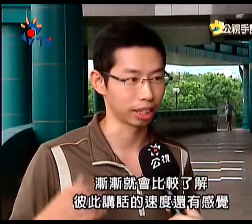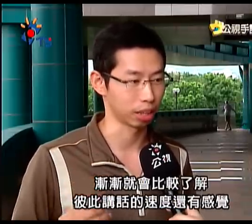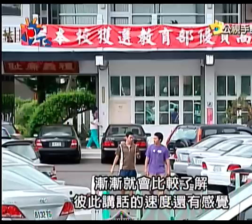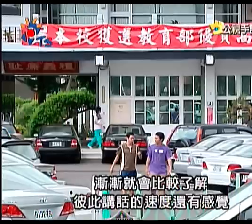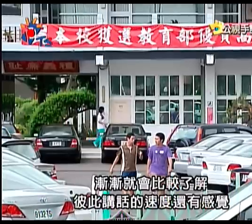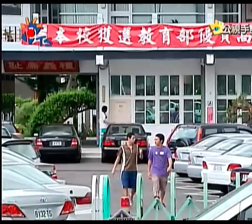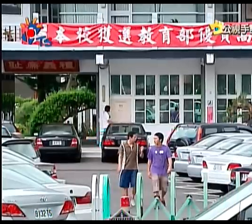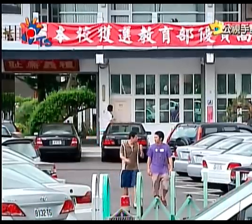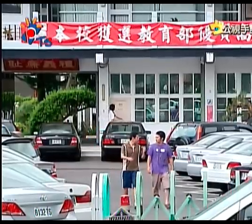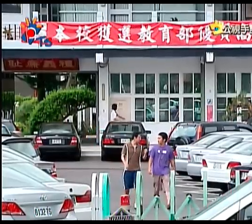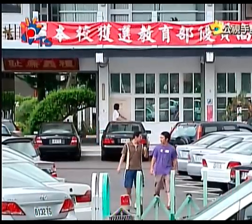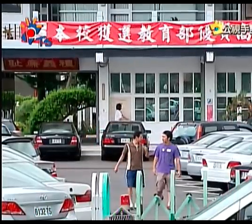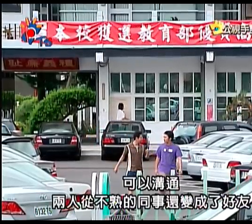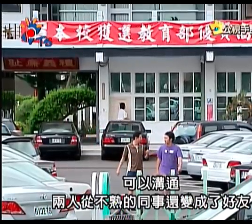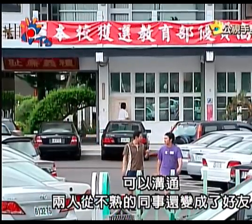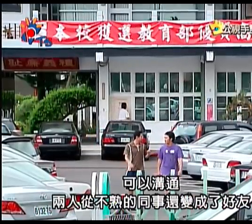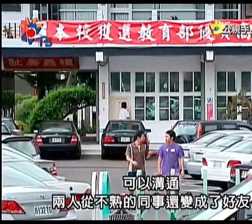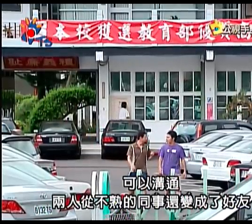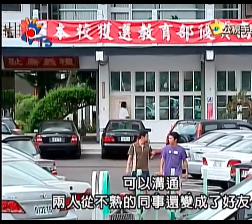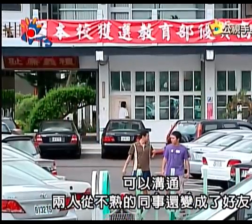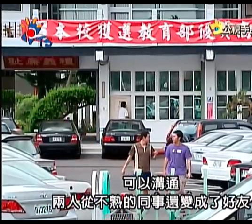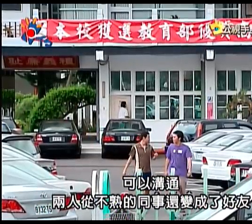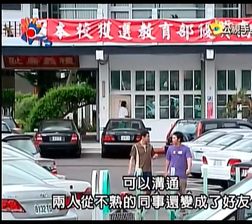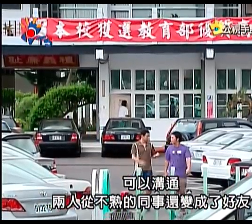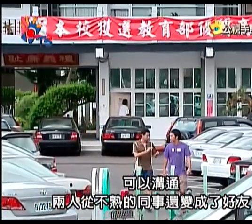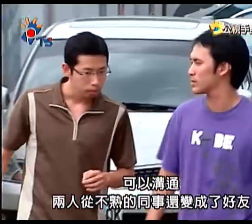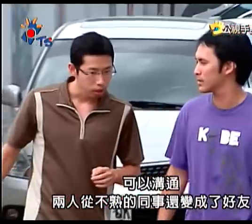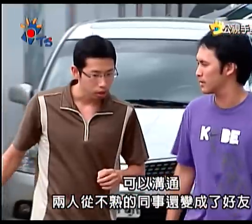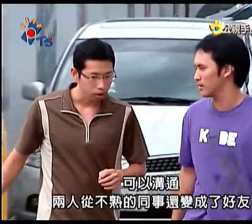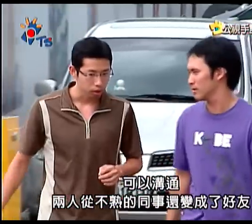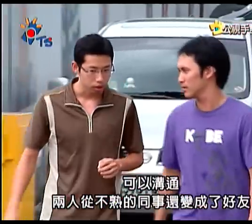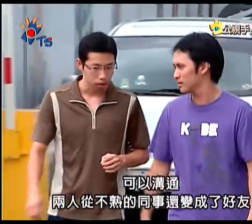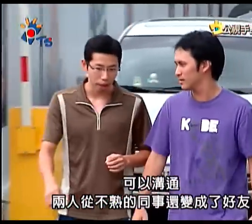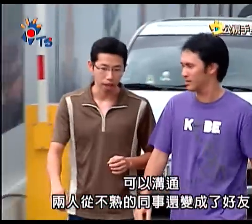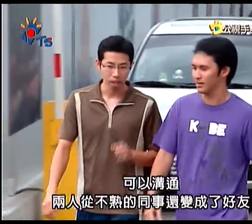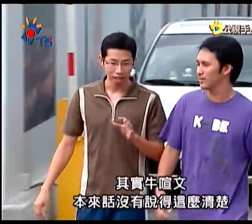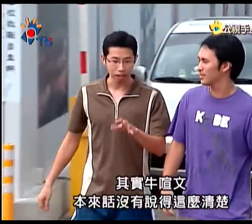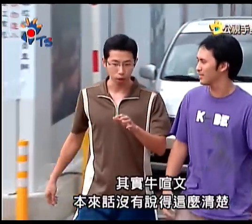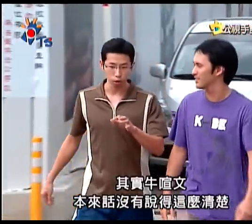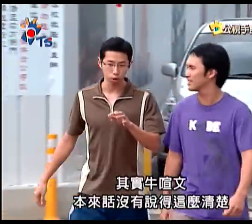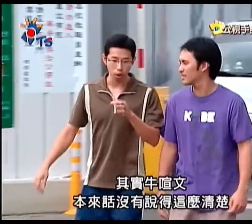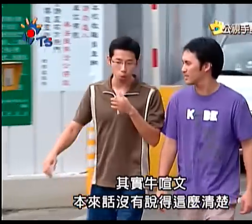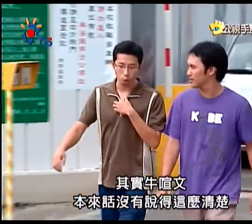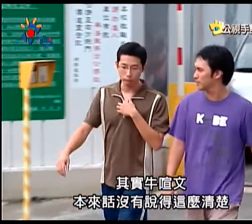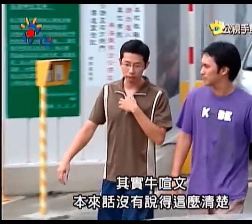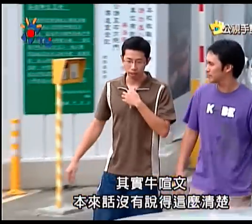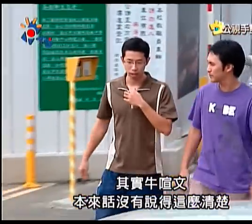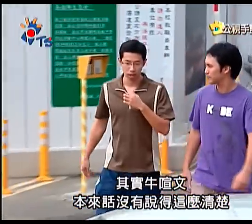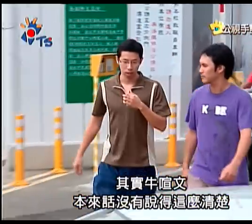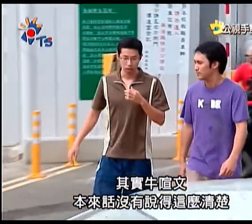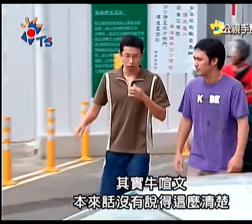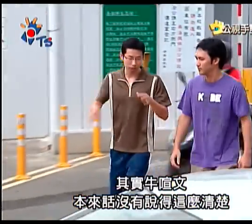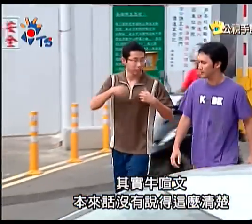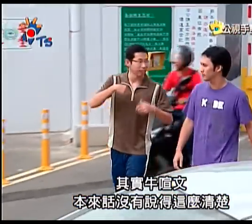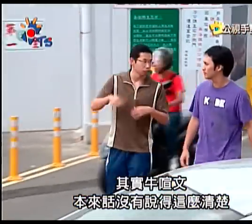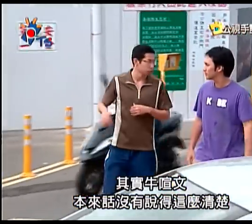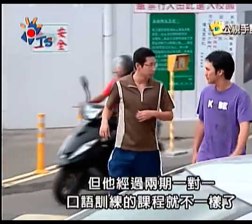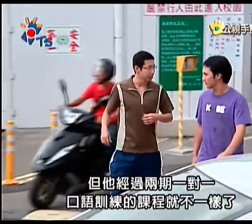感觉。 可以沟通，两个人从不熟的同事还变成了好友。其实牛宣文本来话没有说得这么清楚，但他